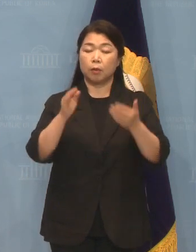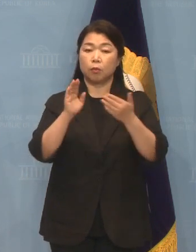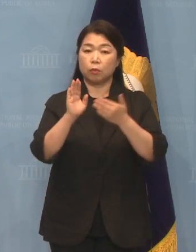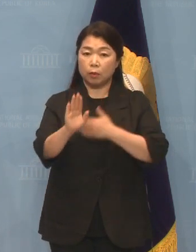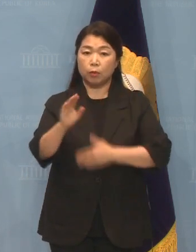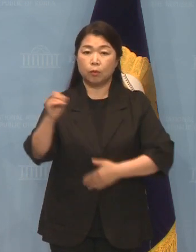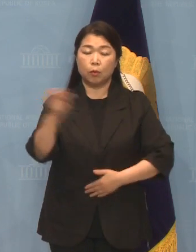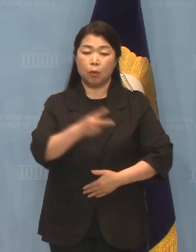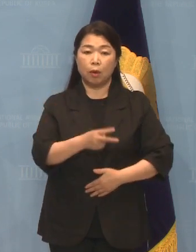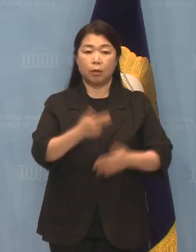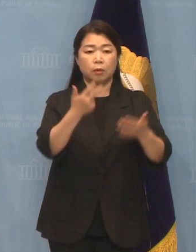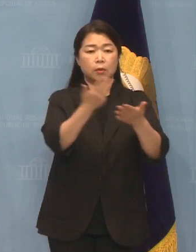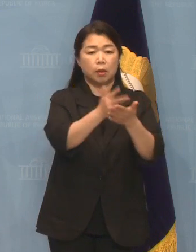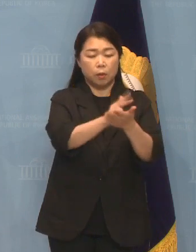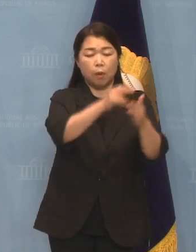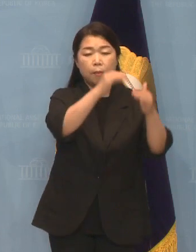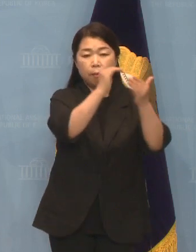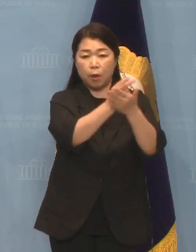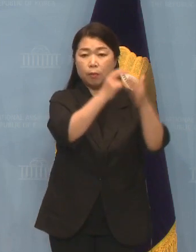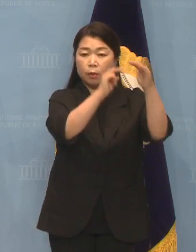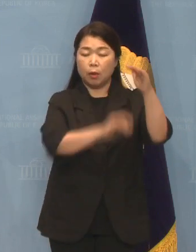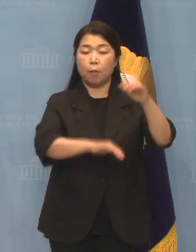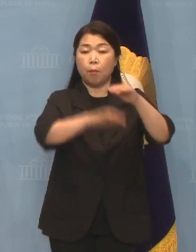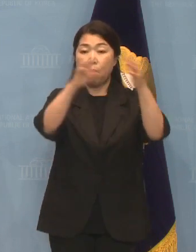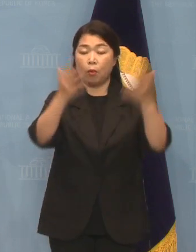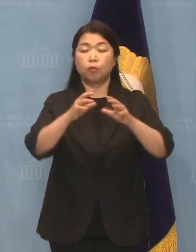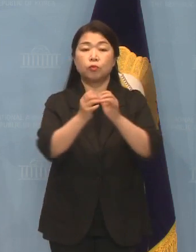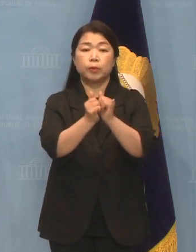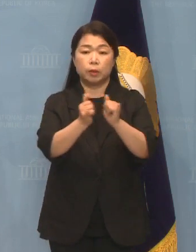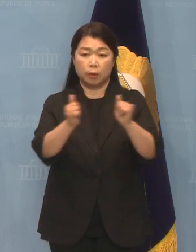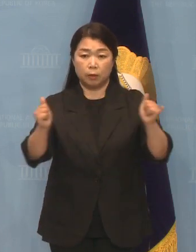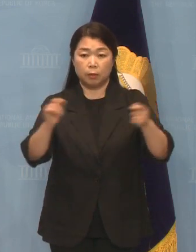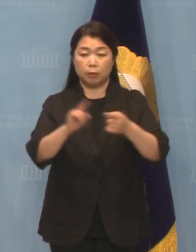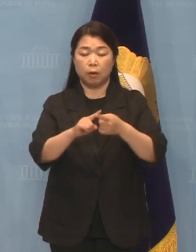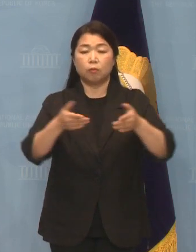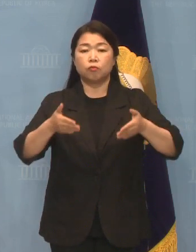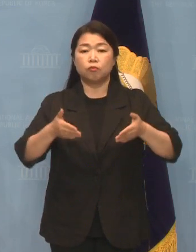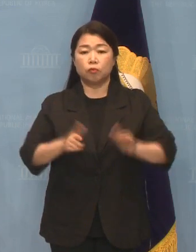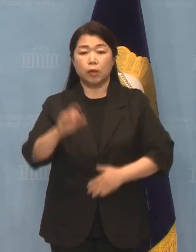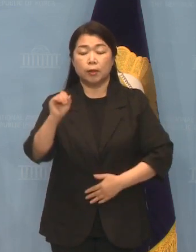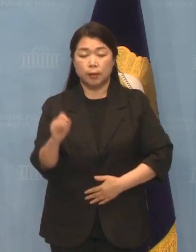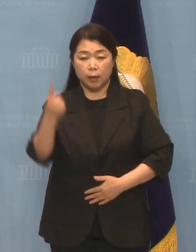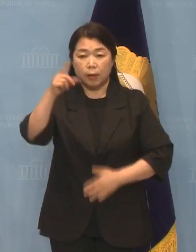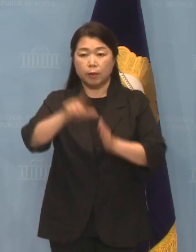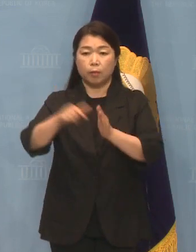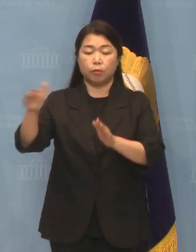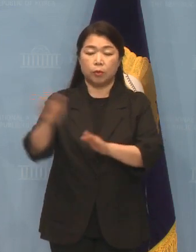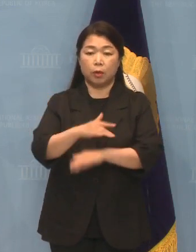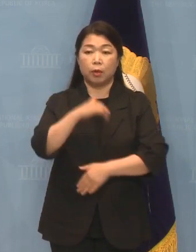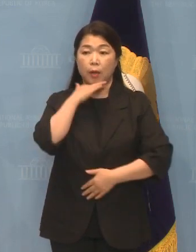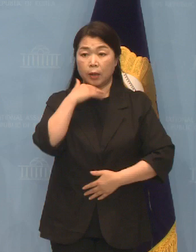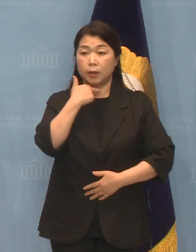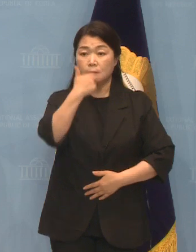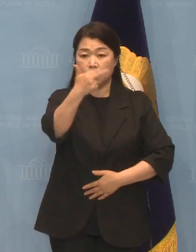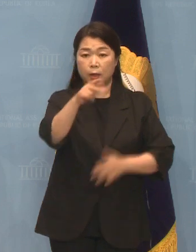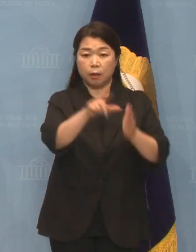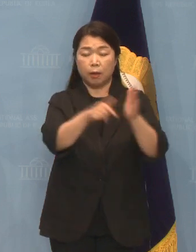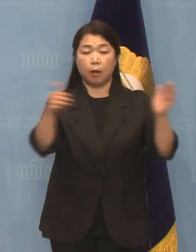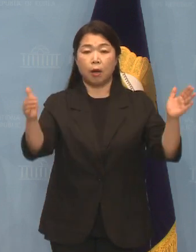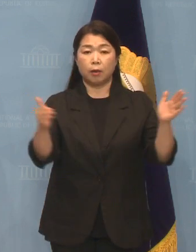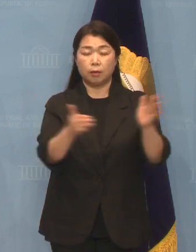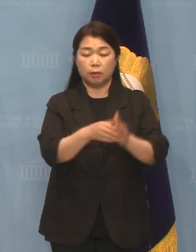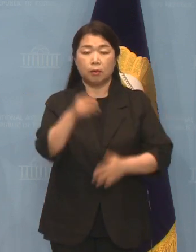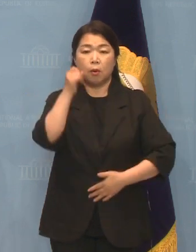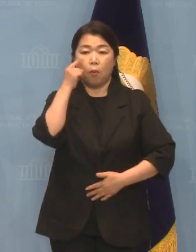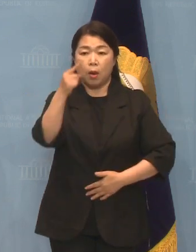이외에 재정법안으로 모든 국민에 대해 출생 시점부터 17세까지 월